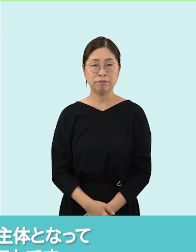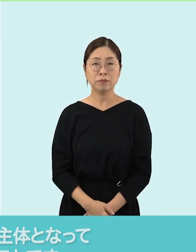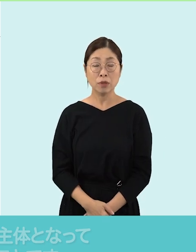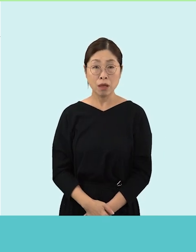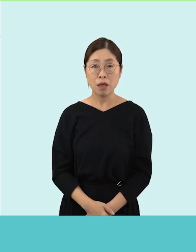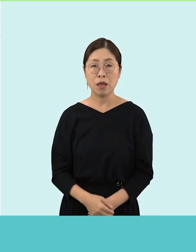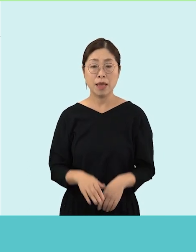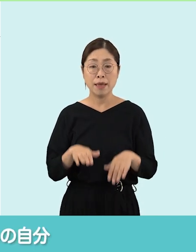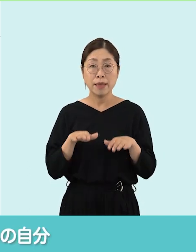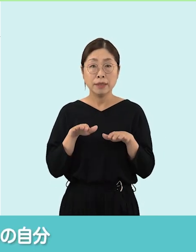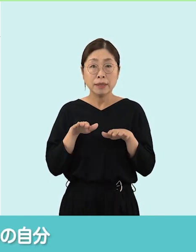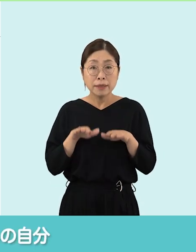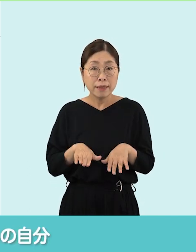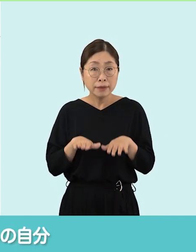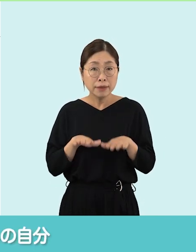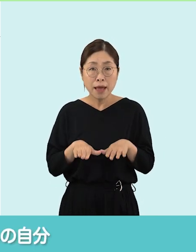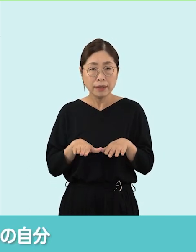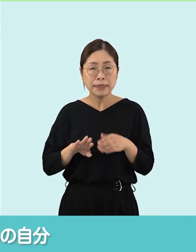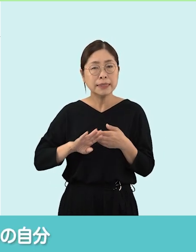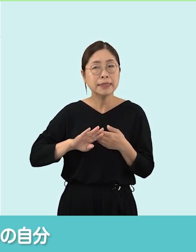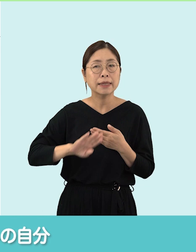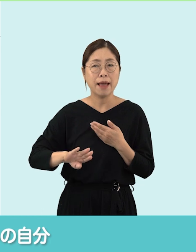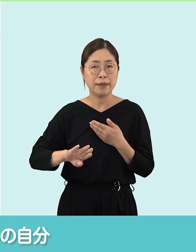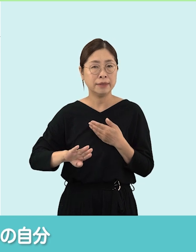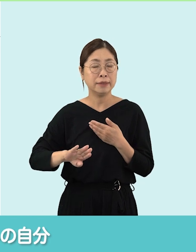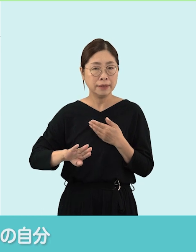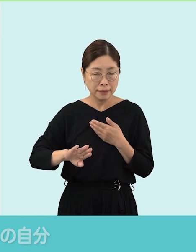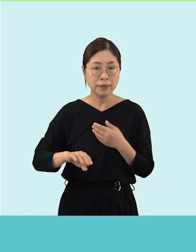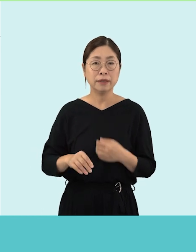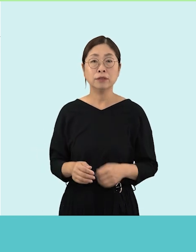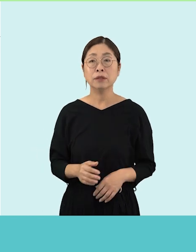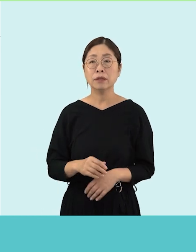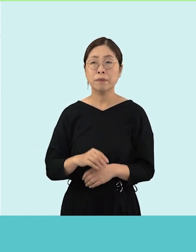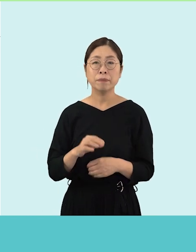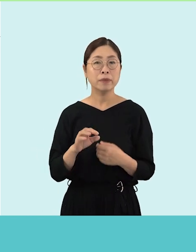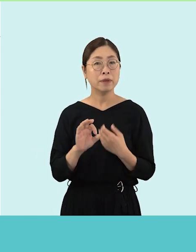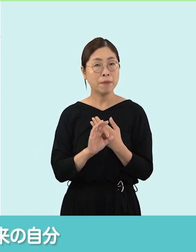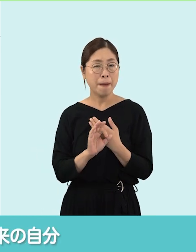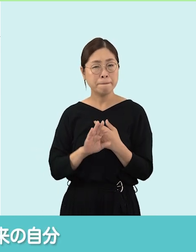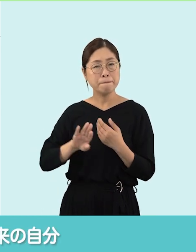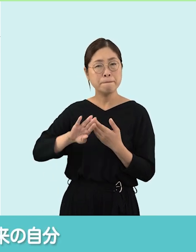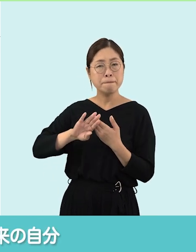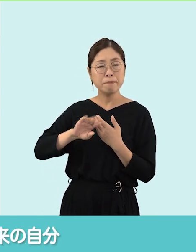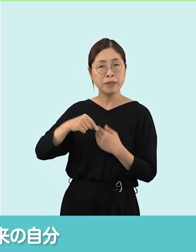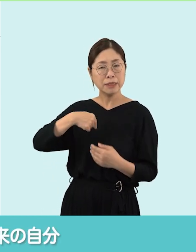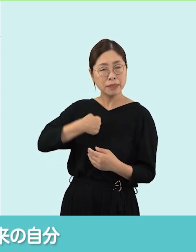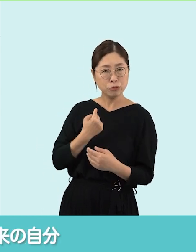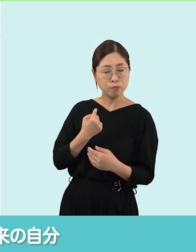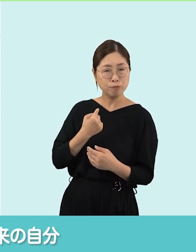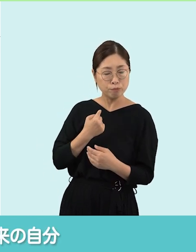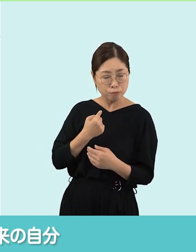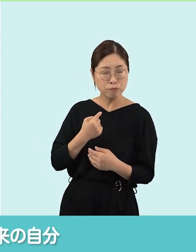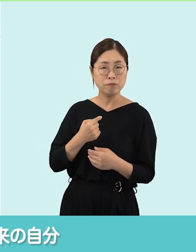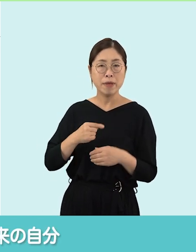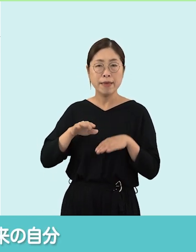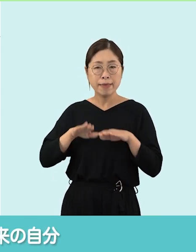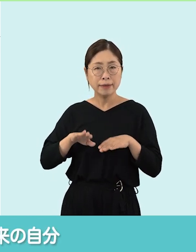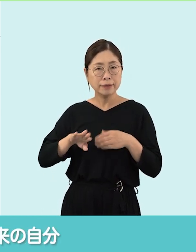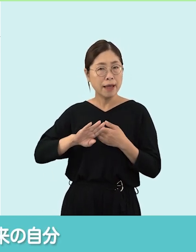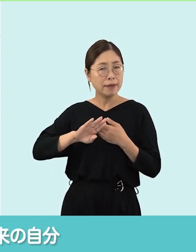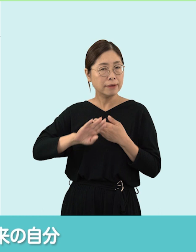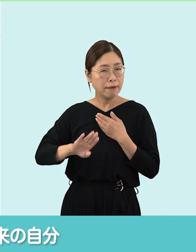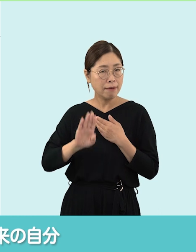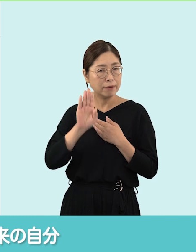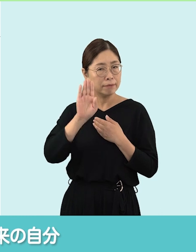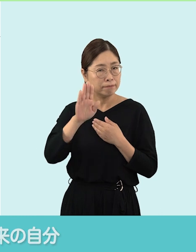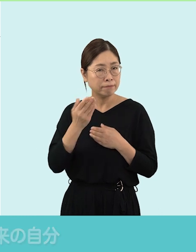現在の自分以外の自分、 つまり過去や未